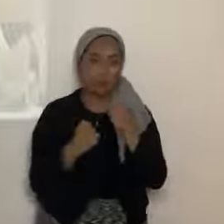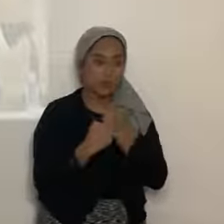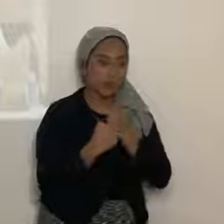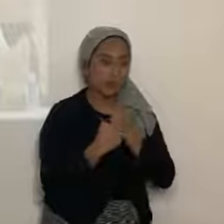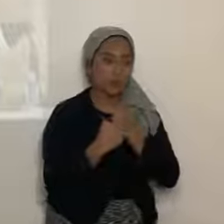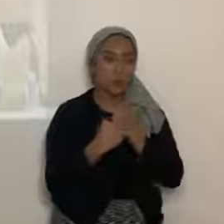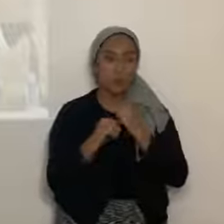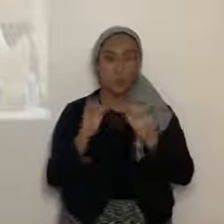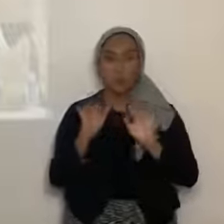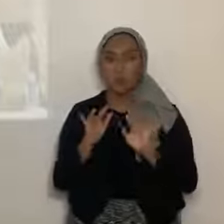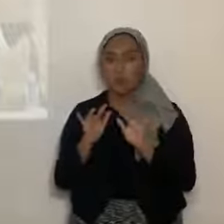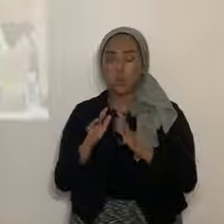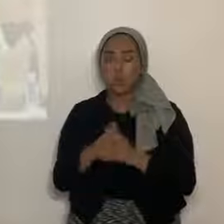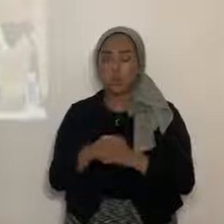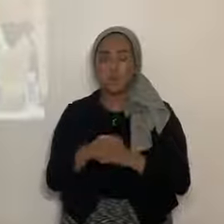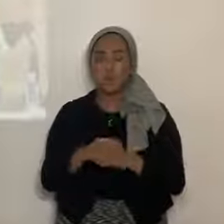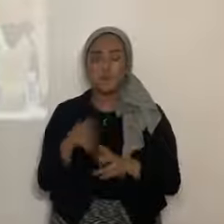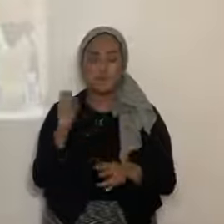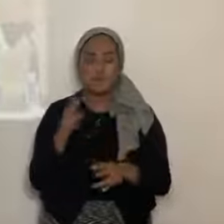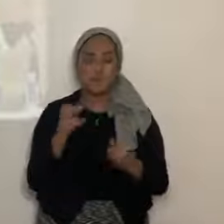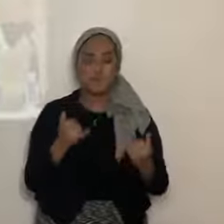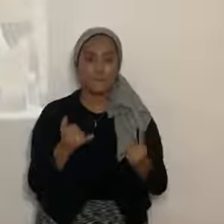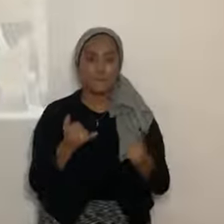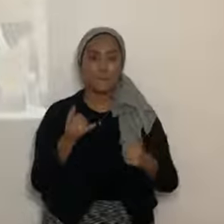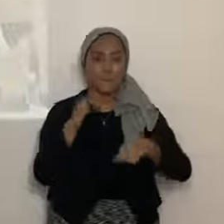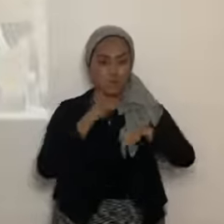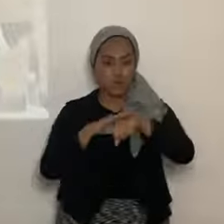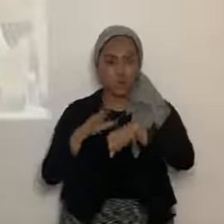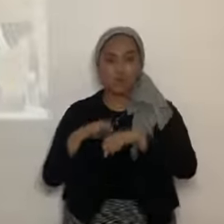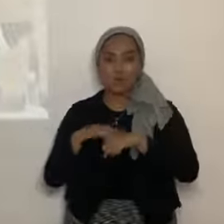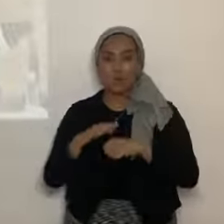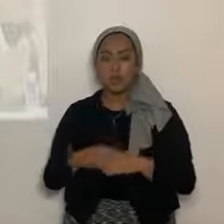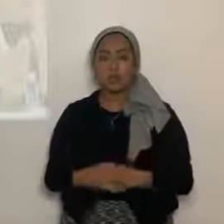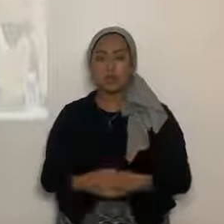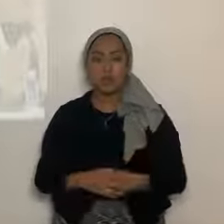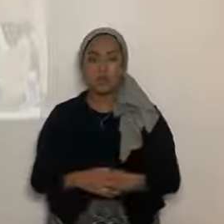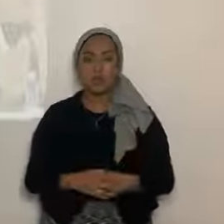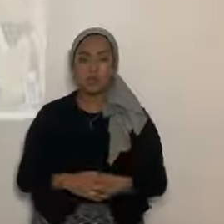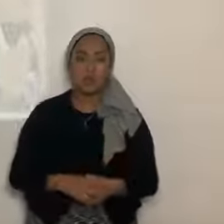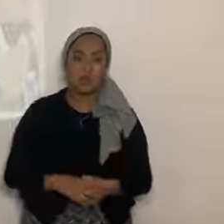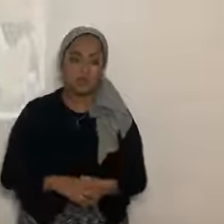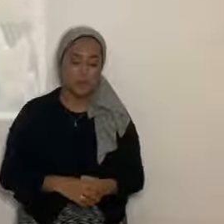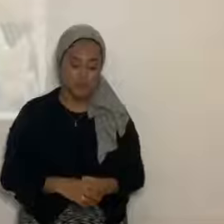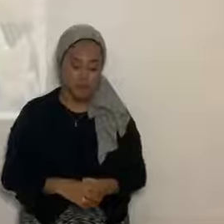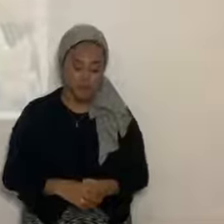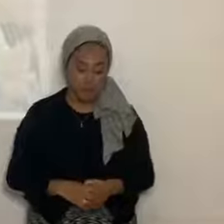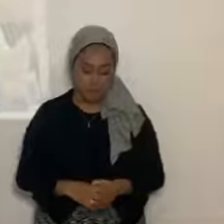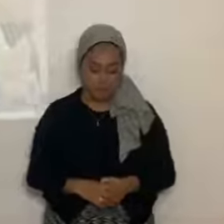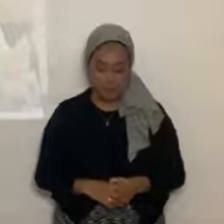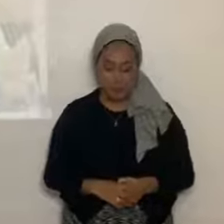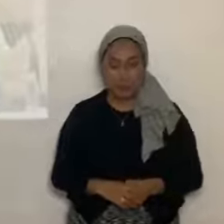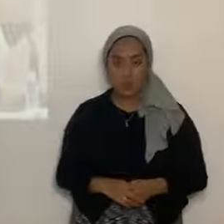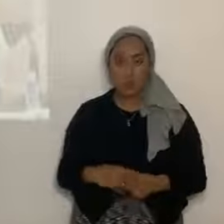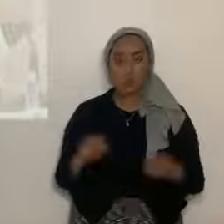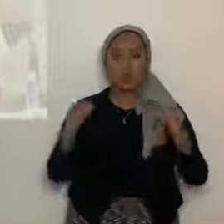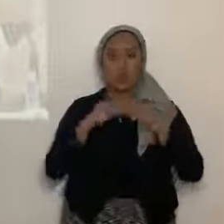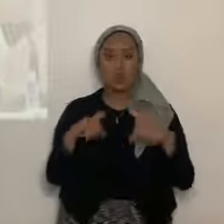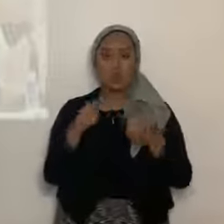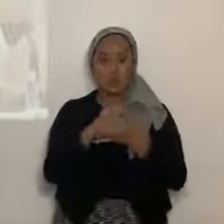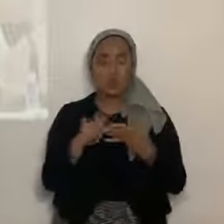consuela. Aleluya, entonces ahorita la exhortación. Ahorita viene la edificación para ser santos y después la consolación, la